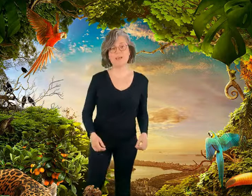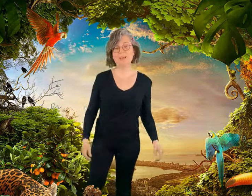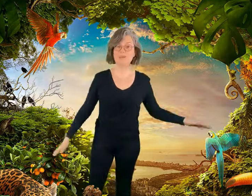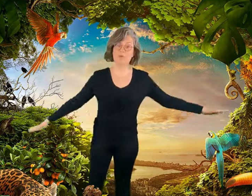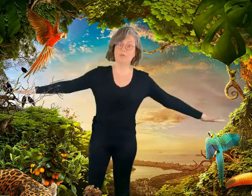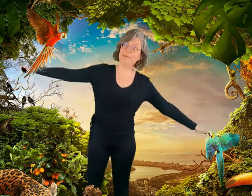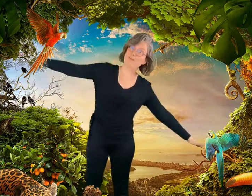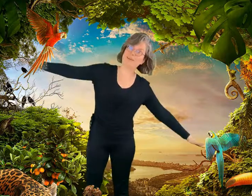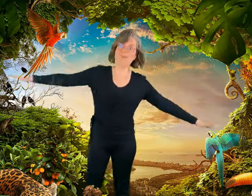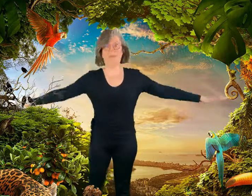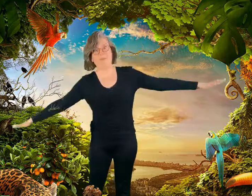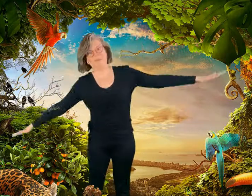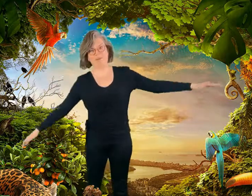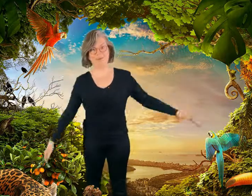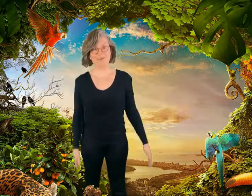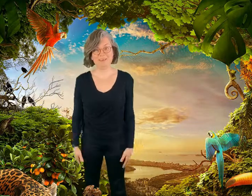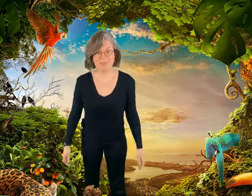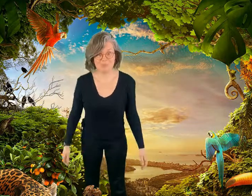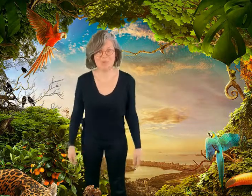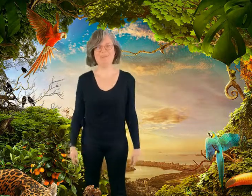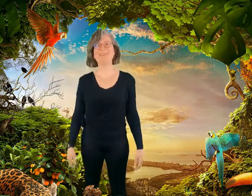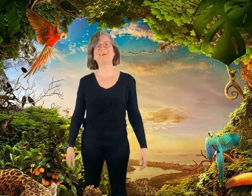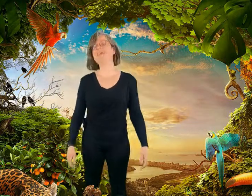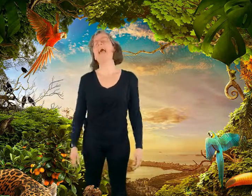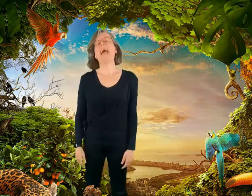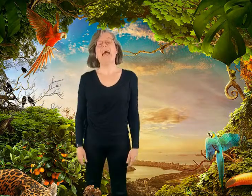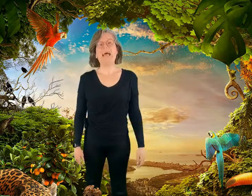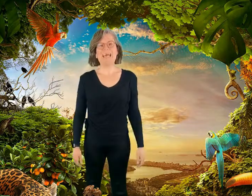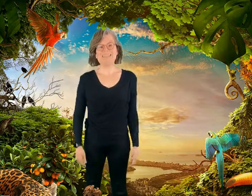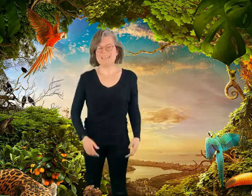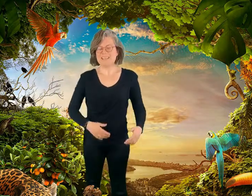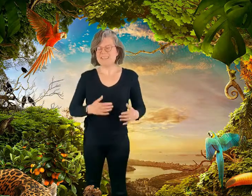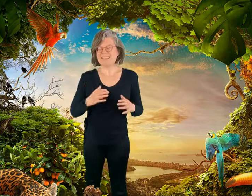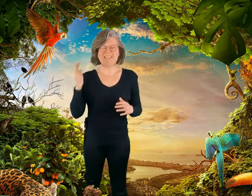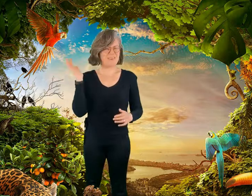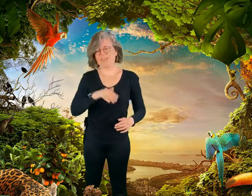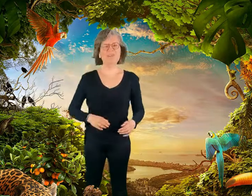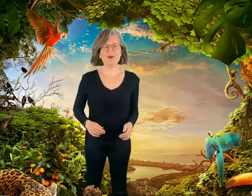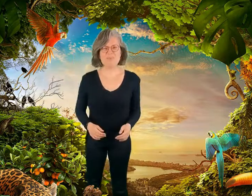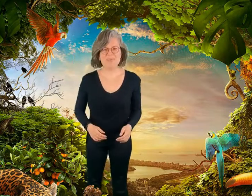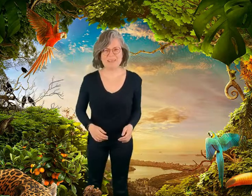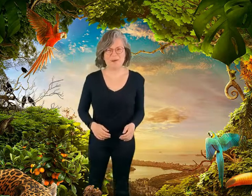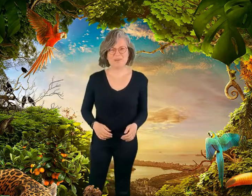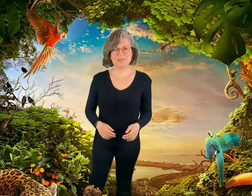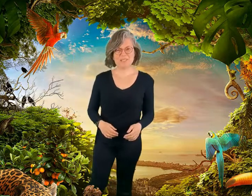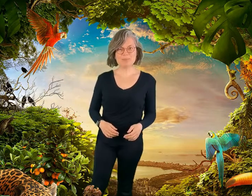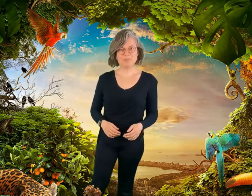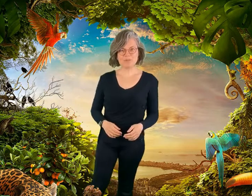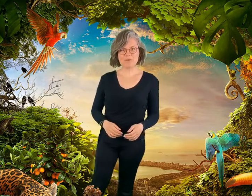opzij. Of in het begin. Ik ben niet gek, ik ben een vliegtuig. En Dat kan natuurlijk allemaal veel leuker, dus ik ben benieuwd